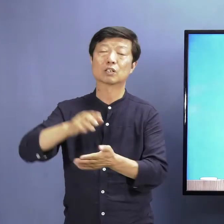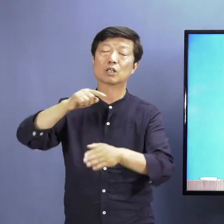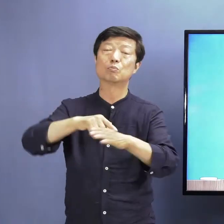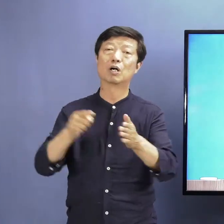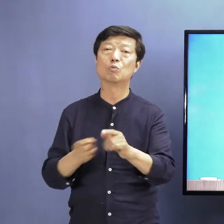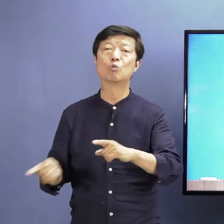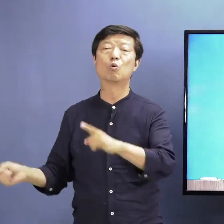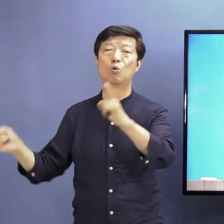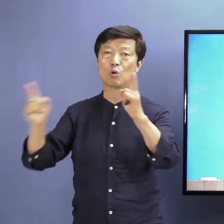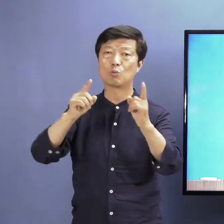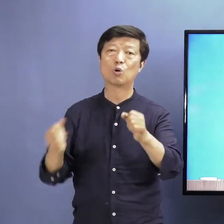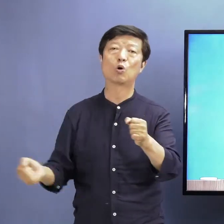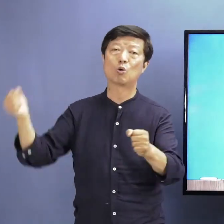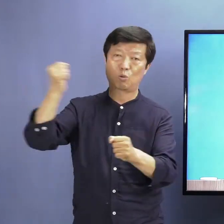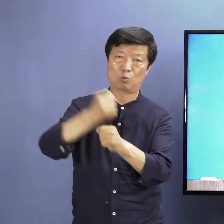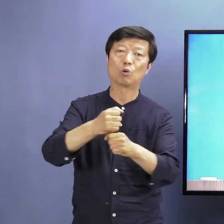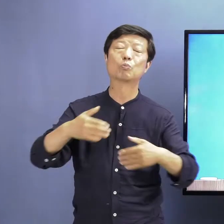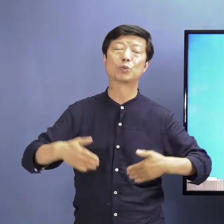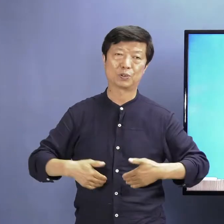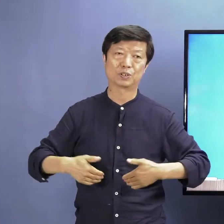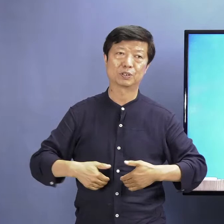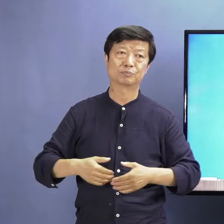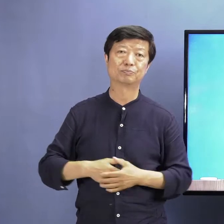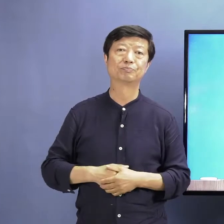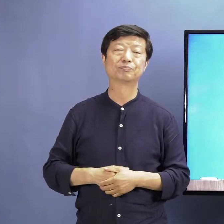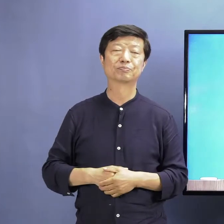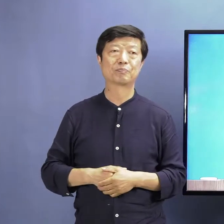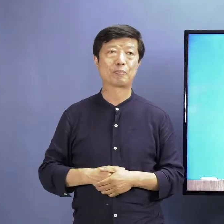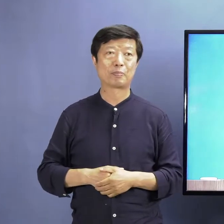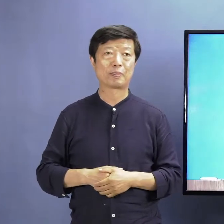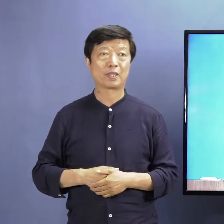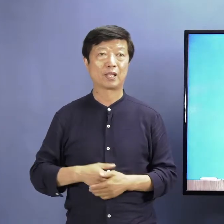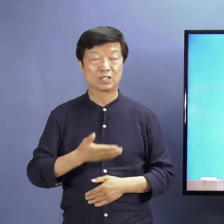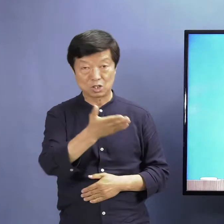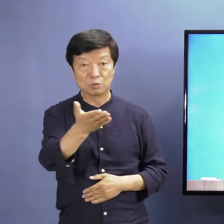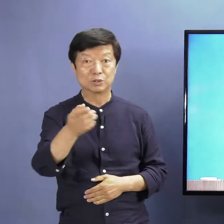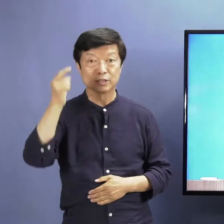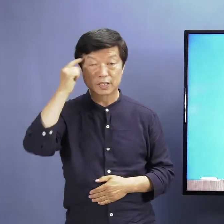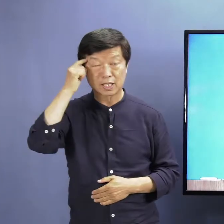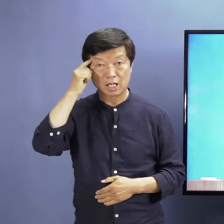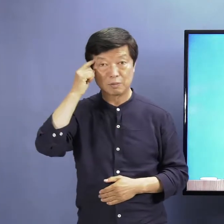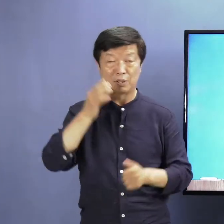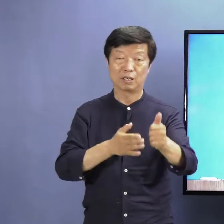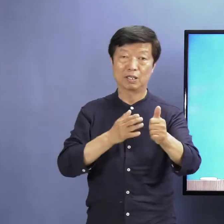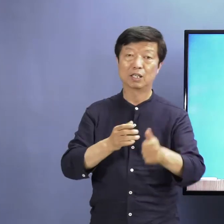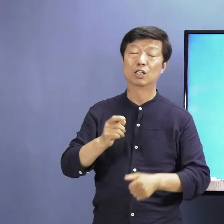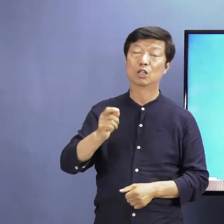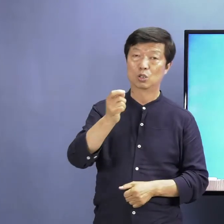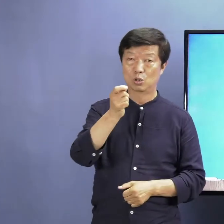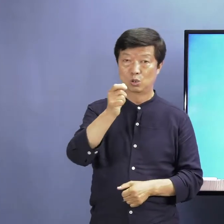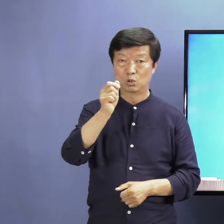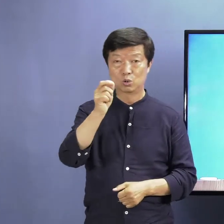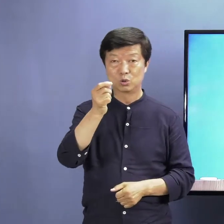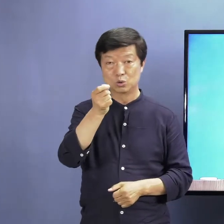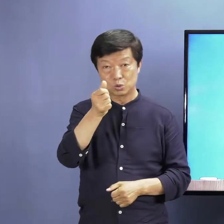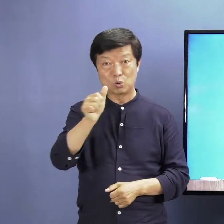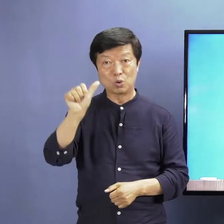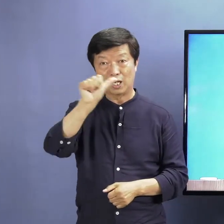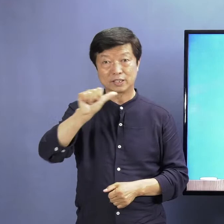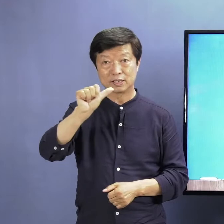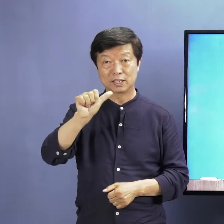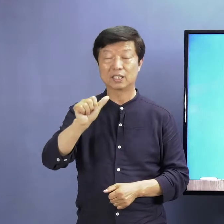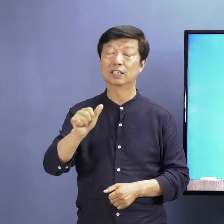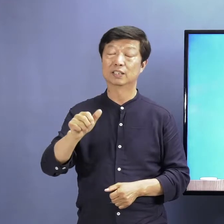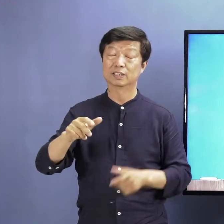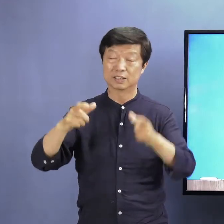거예요. 여러분, 한번 생각해 보세요. 소아시아에 있는 7교회 중에서 지금